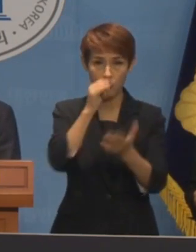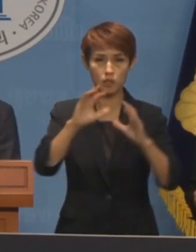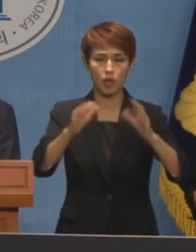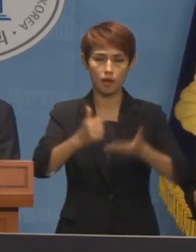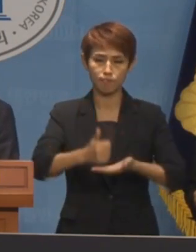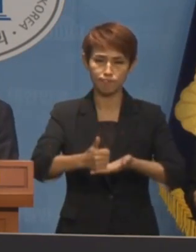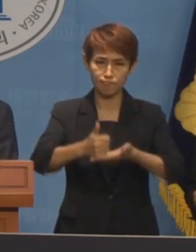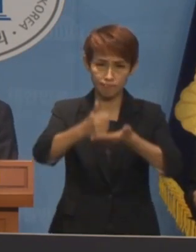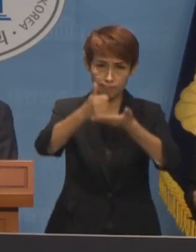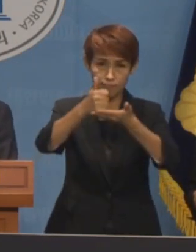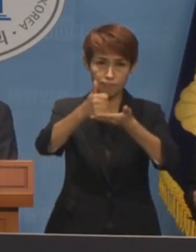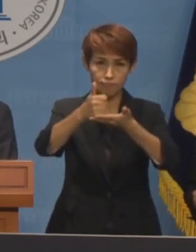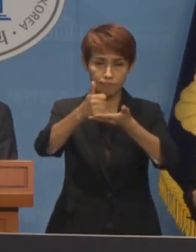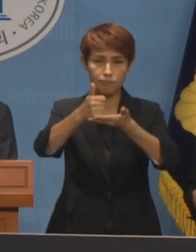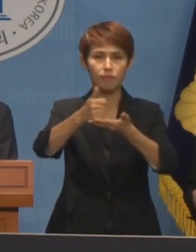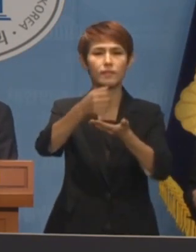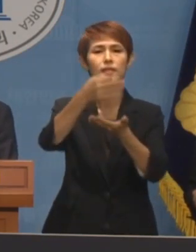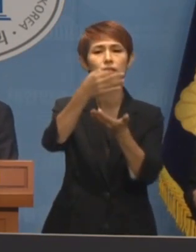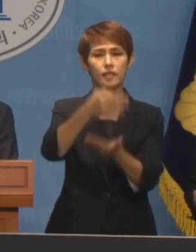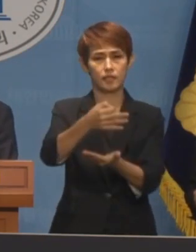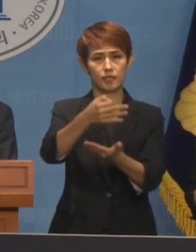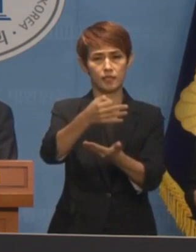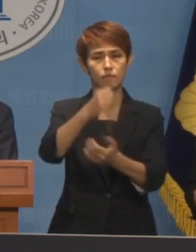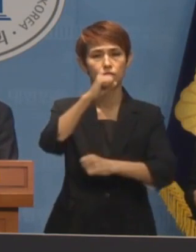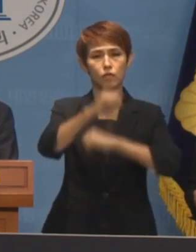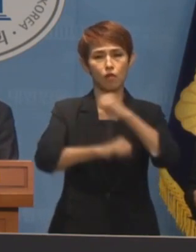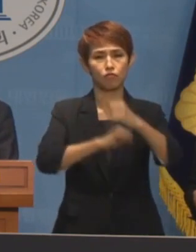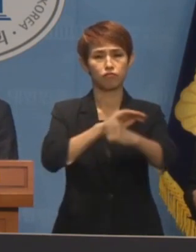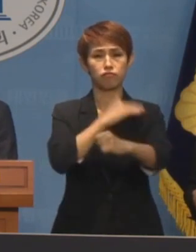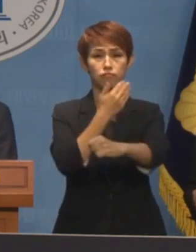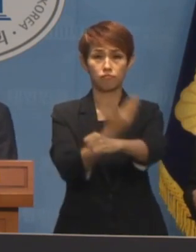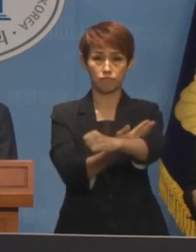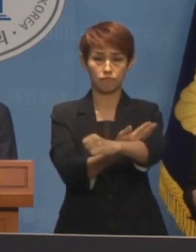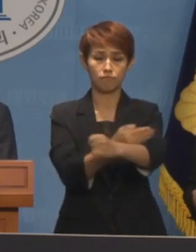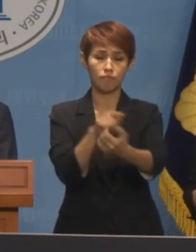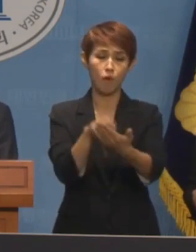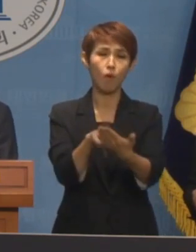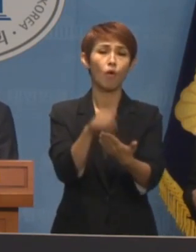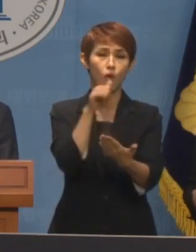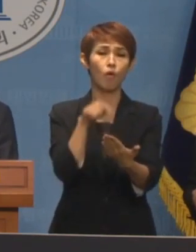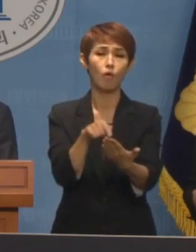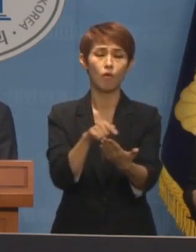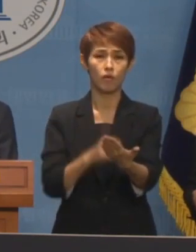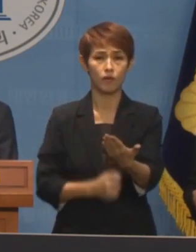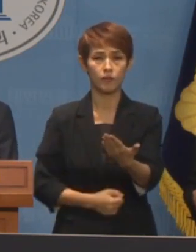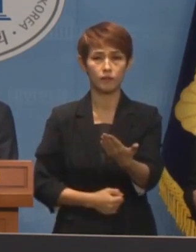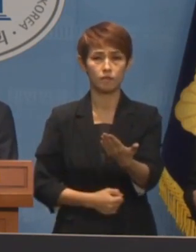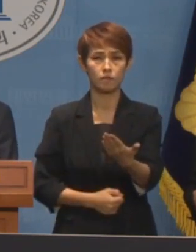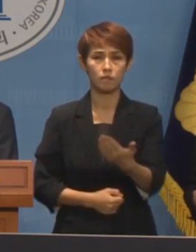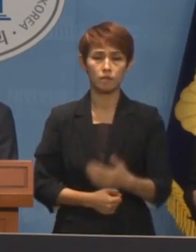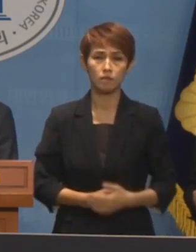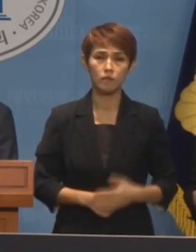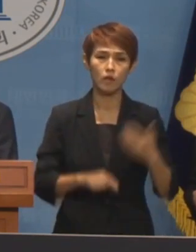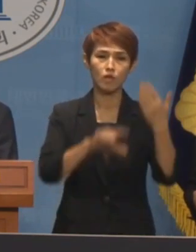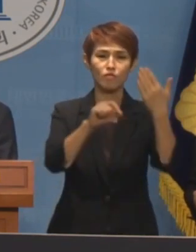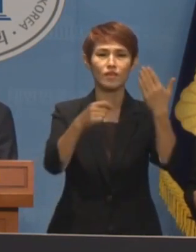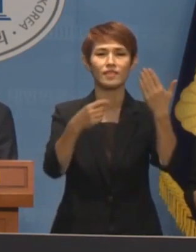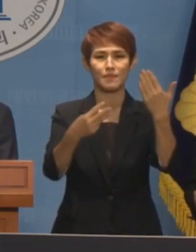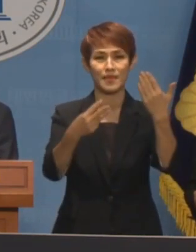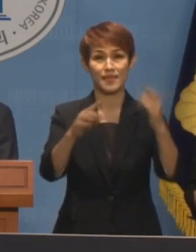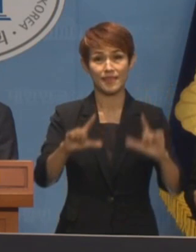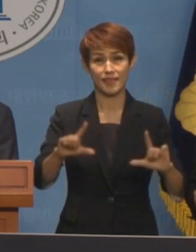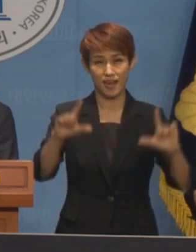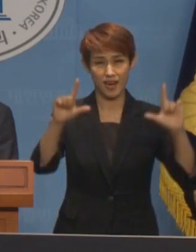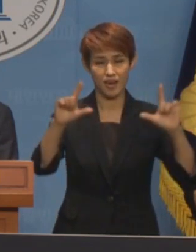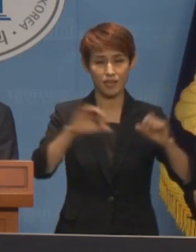존엄성으로 존엄과 가치 및 자유와 권리를 말한다라고 규정하고 있습니다. 그런데 9월 3일 제10대